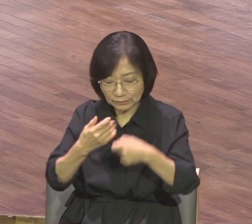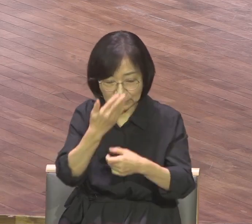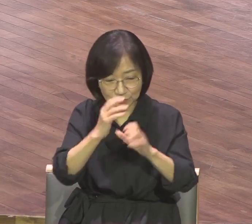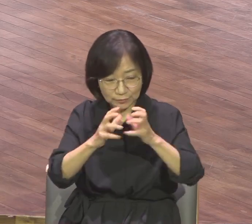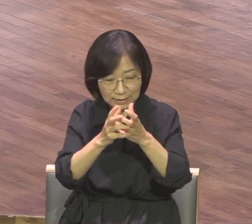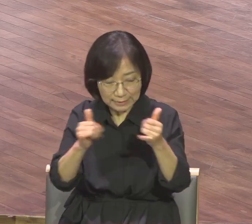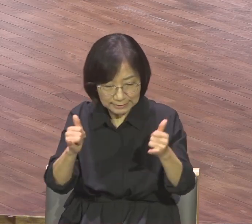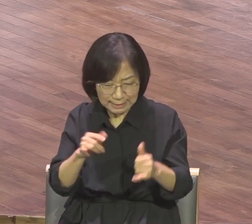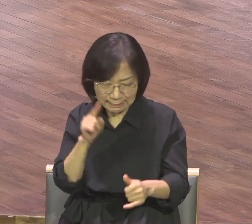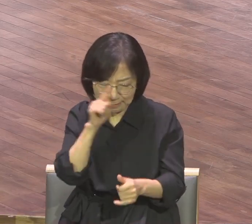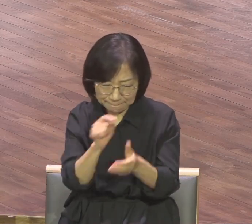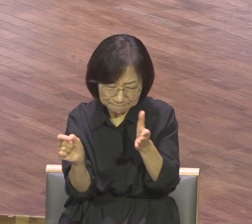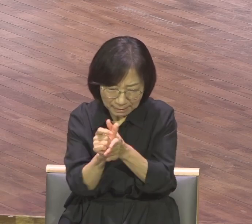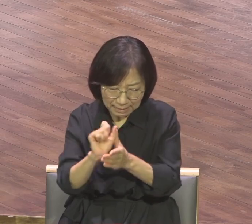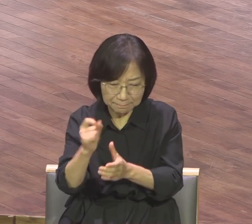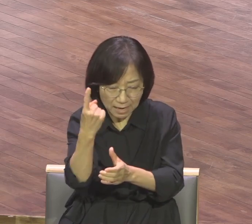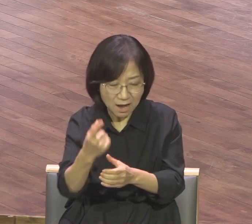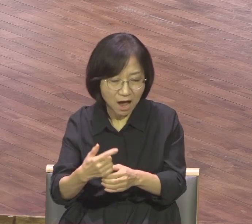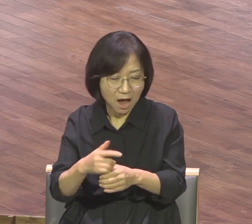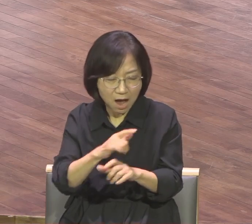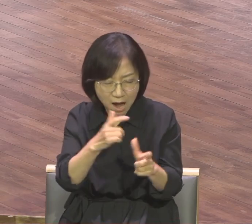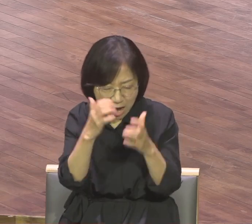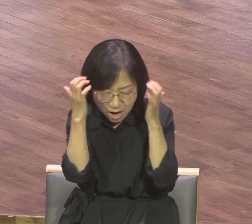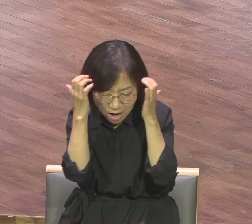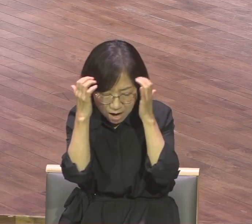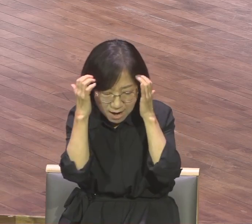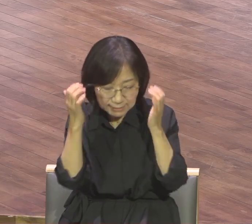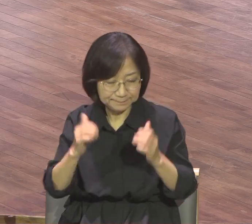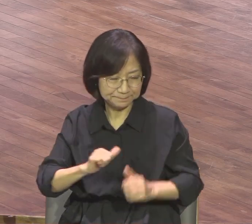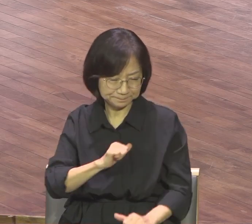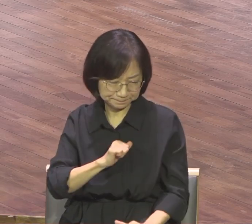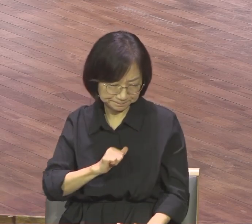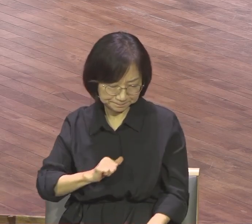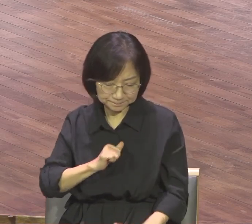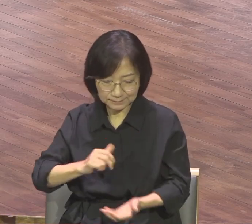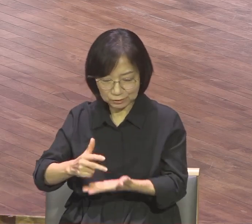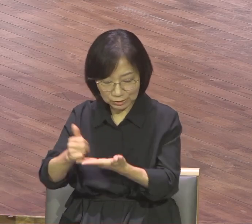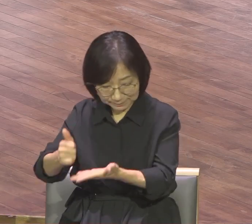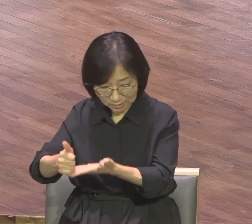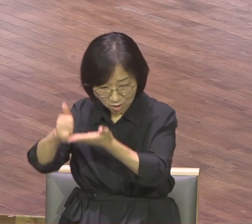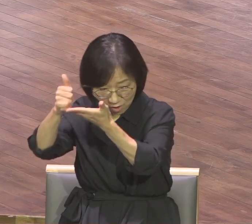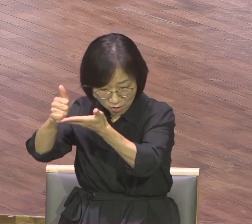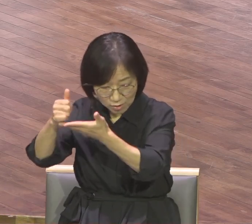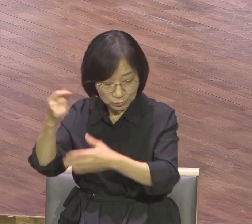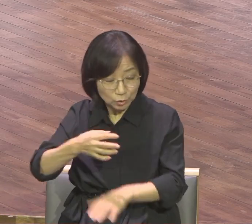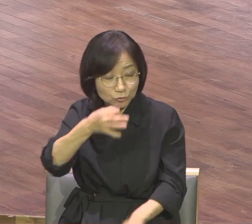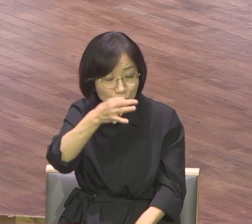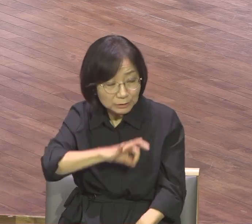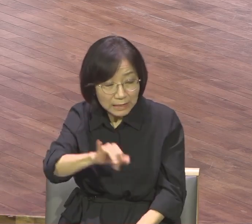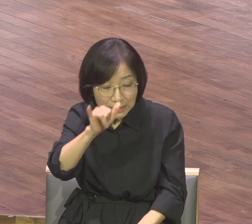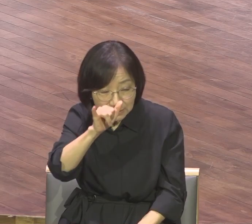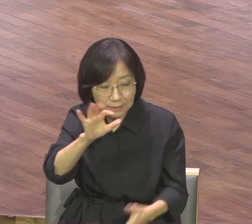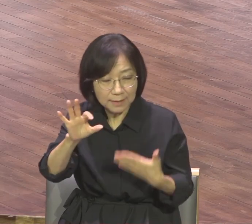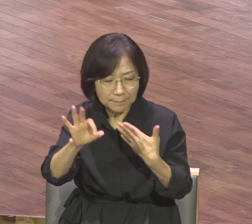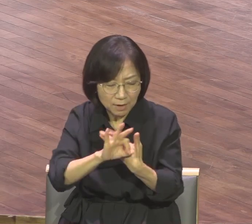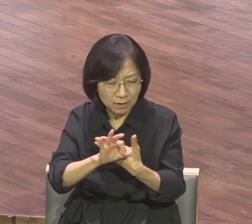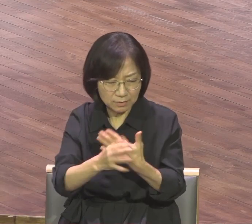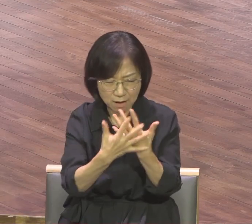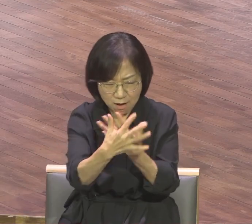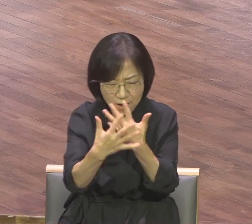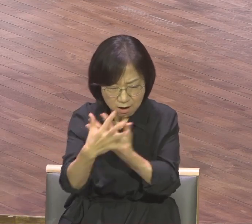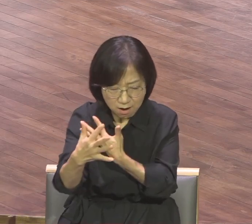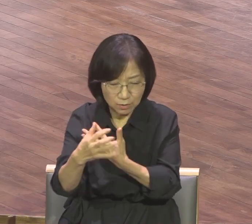눈물이며 유대인의 관계로 말미암아 당한 시험을 참고 주를 섬긴 것과 유익한 것은 무엇이든지 공중